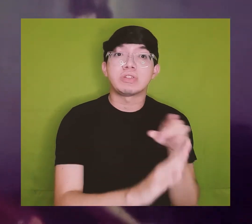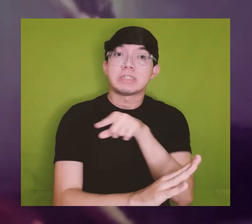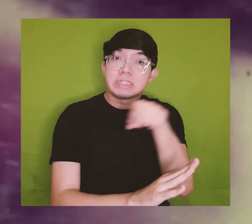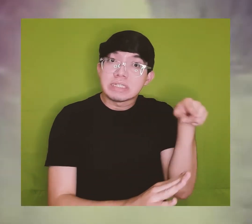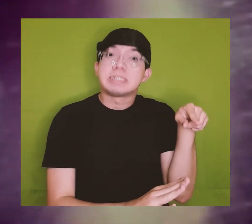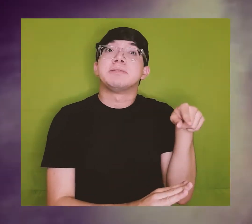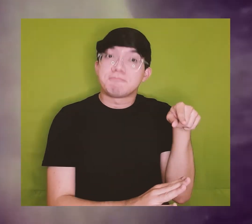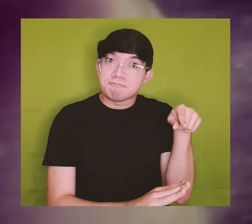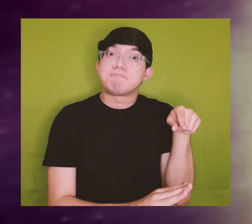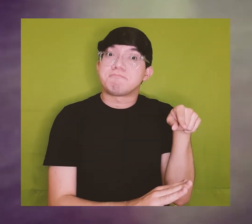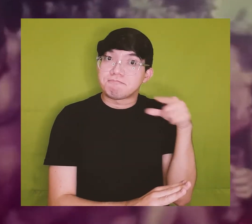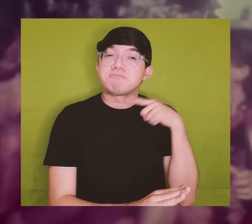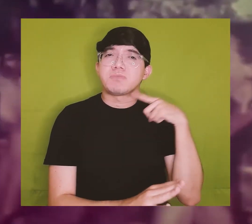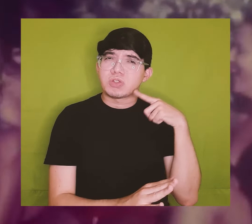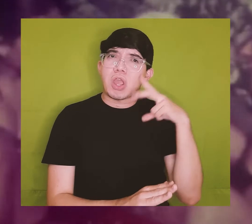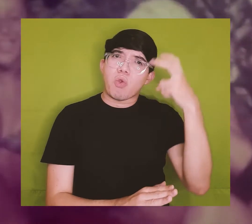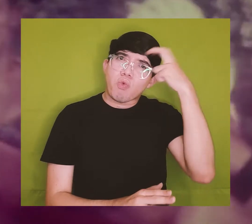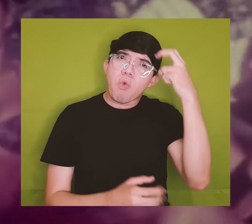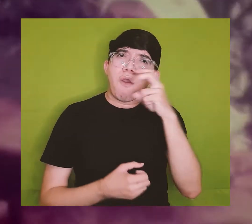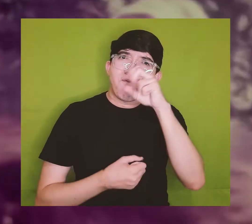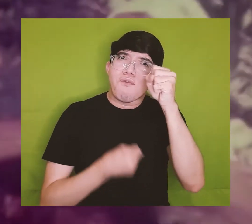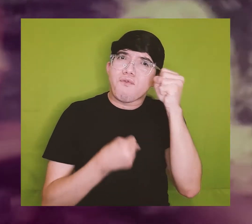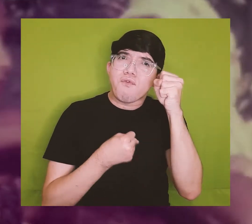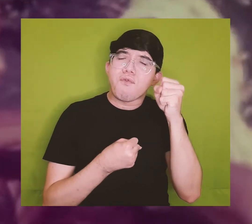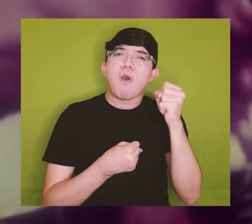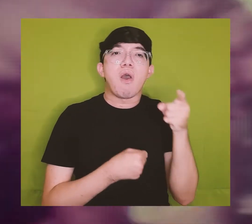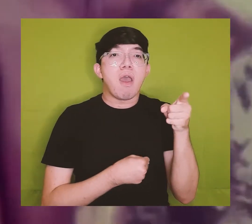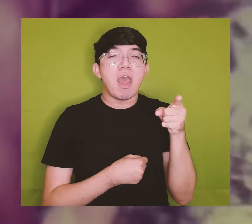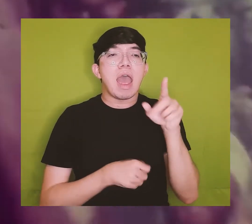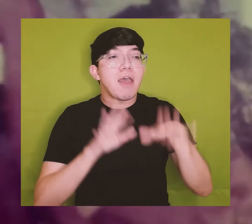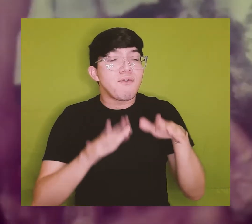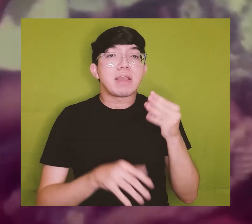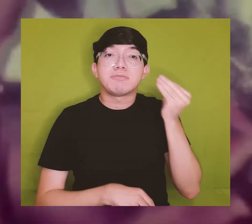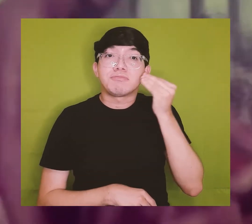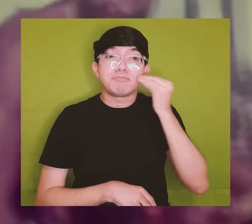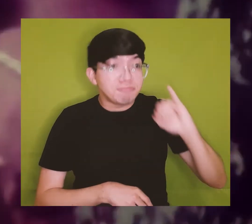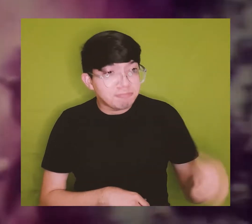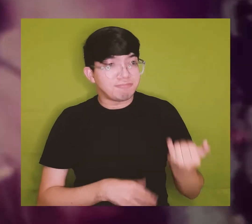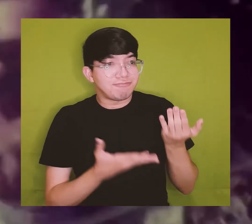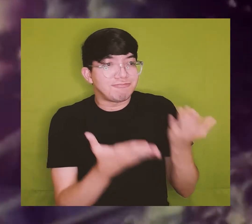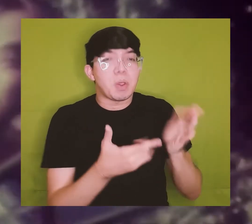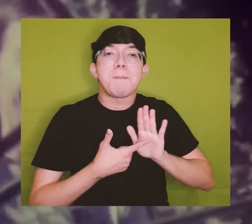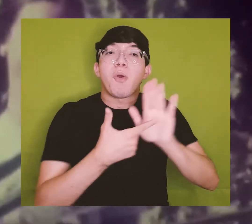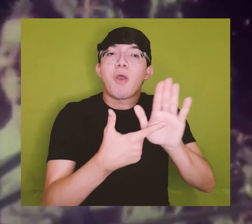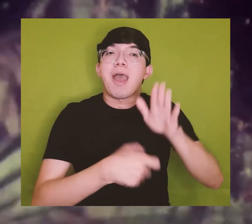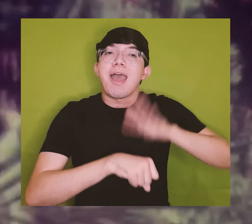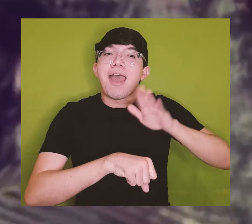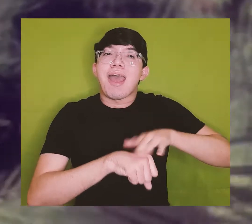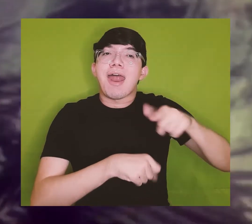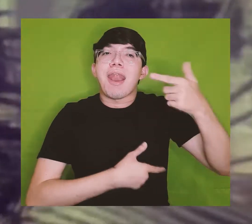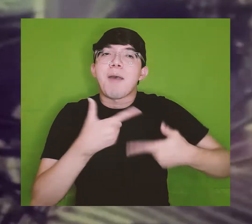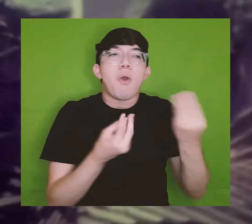quando a gente abre espaço para que essas pessoas possam mostrar o seu trabalho, nossa, Calcaia